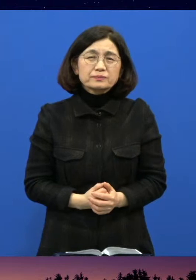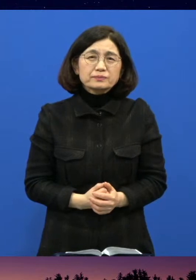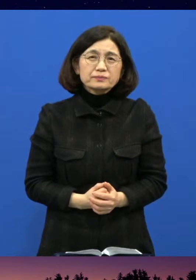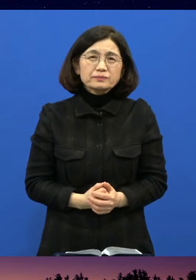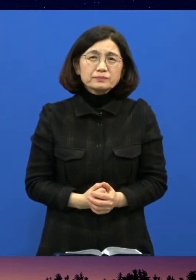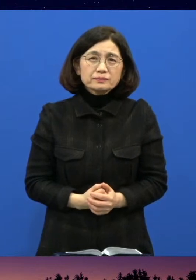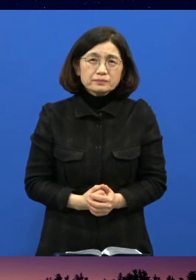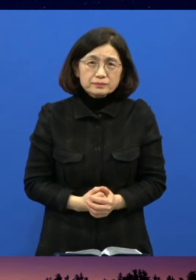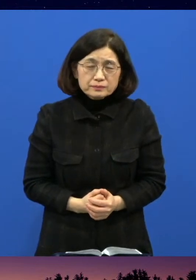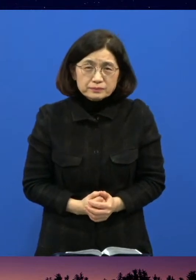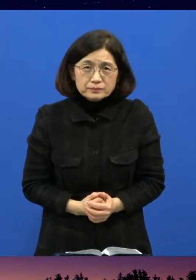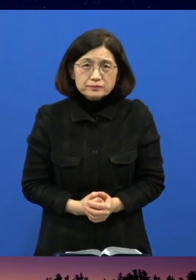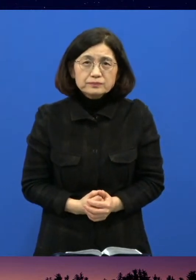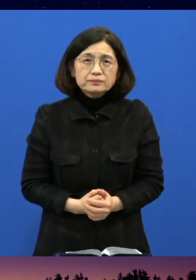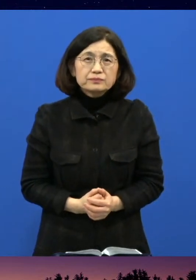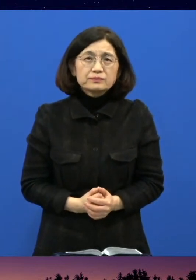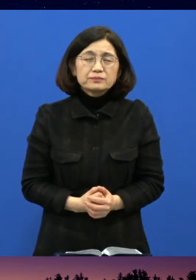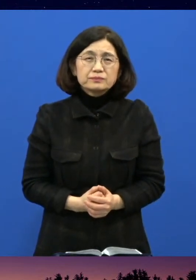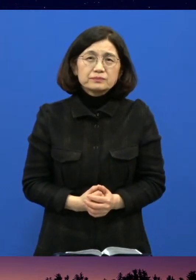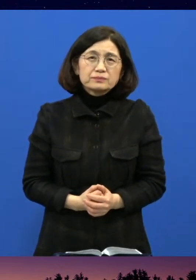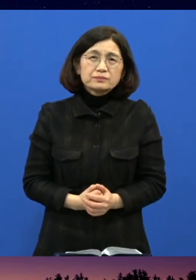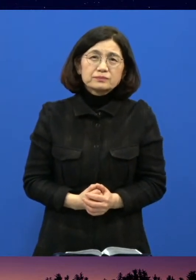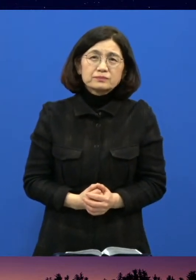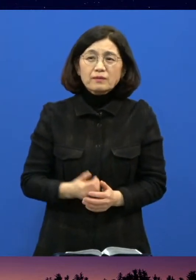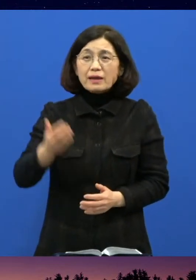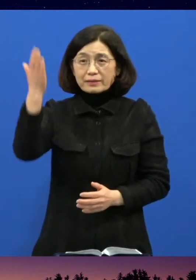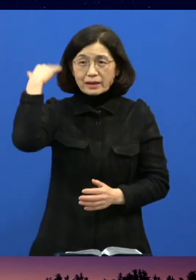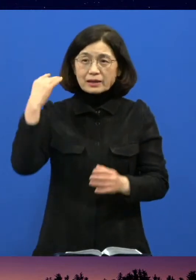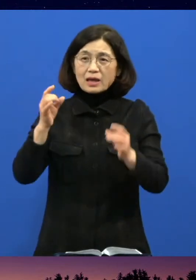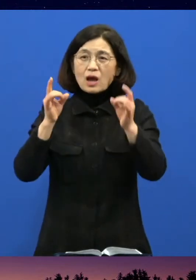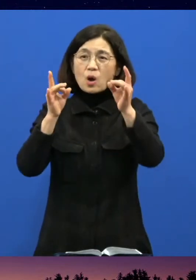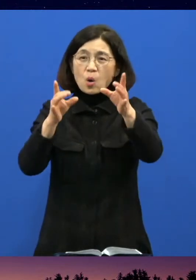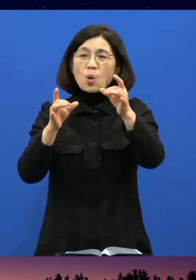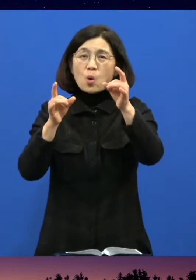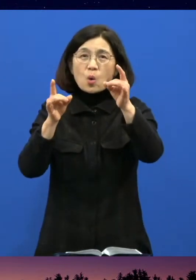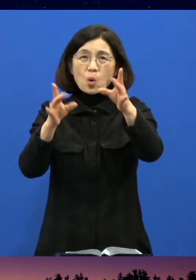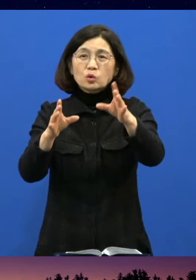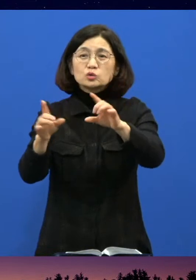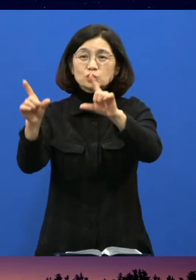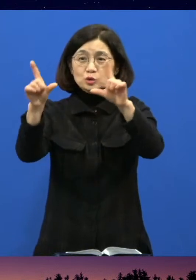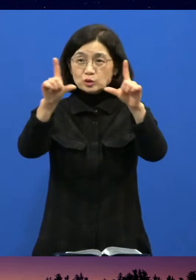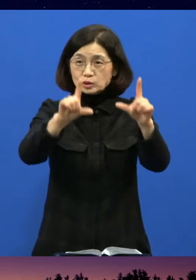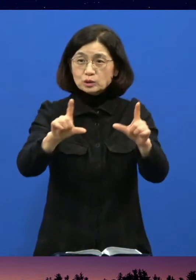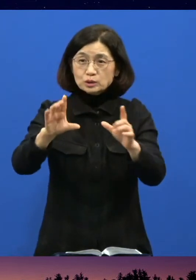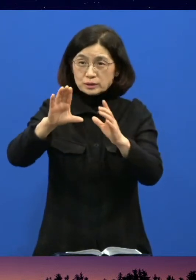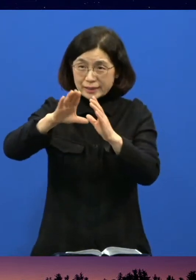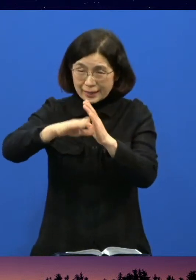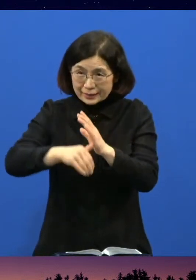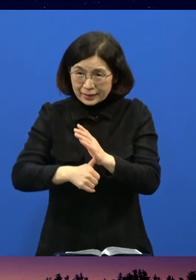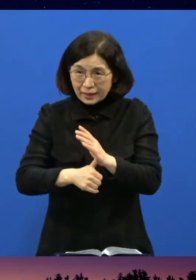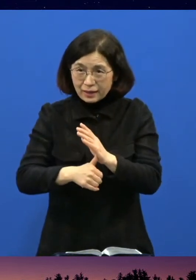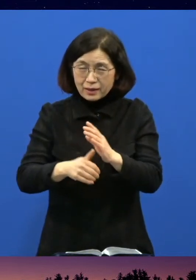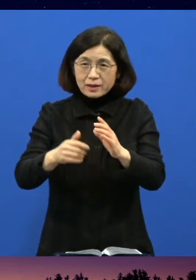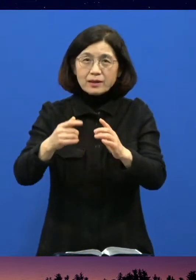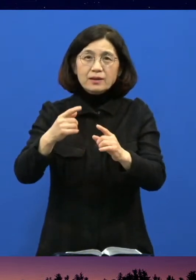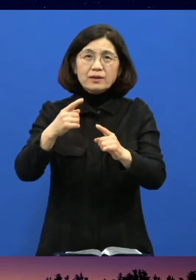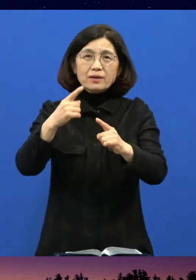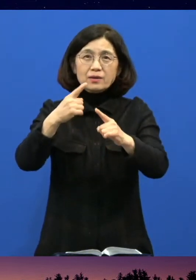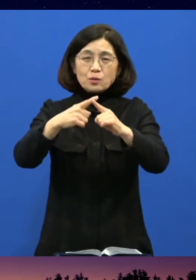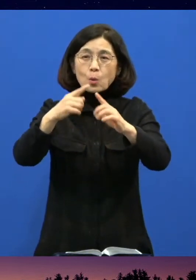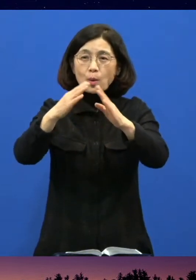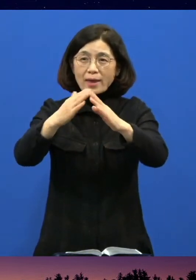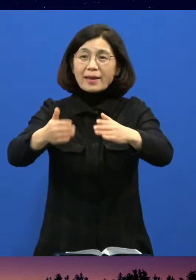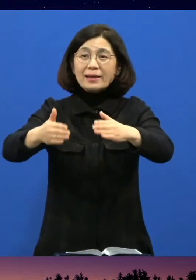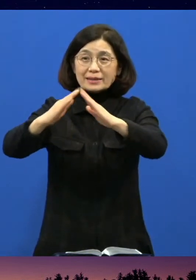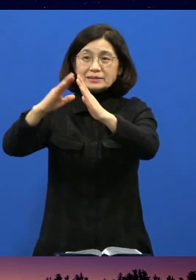거예요. 저는 그 전에 호주에 들어가서 개척된 상태에서 한국에 나와서 그 비자 때문에